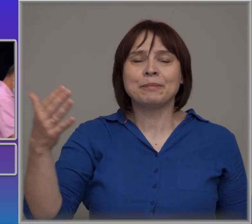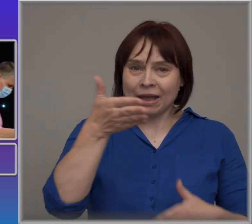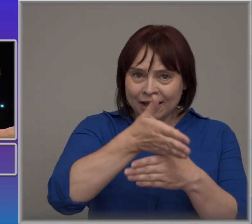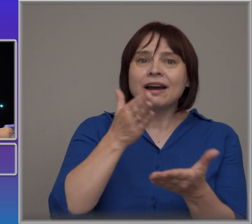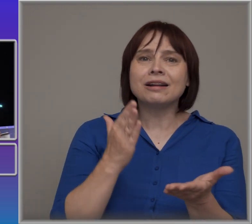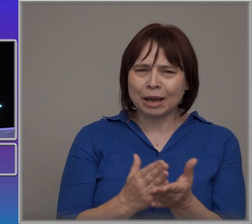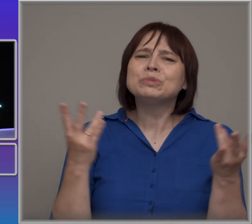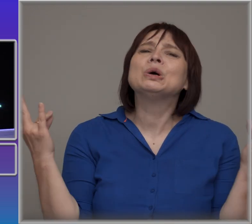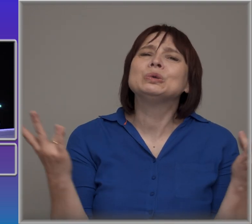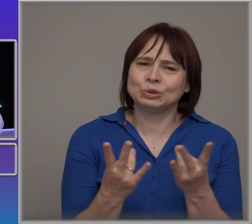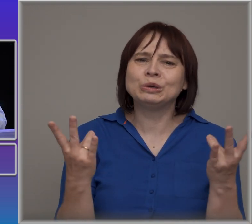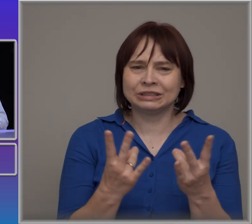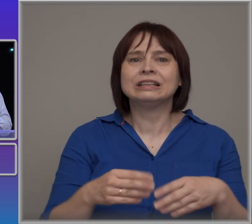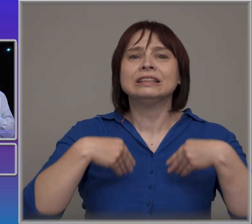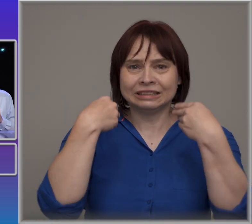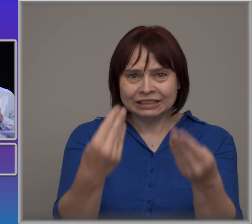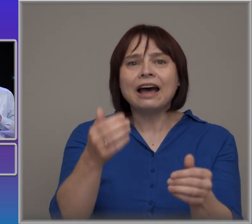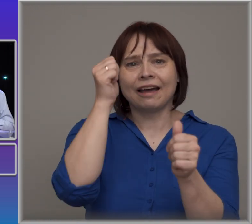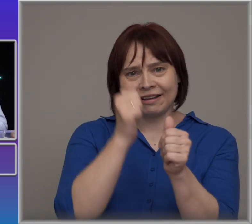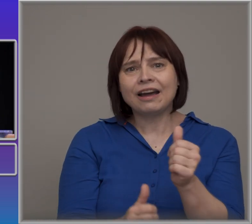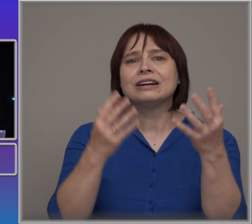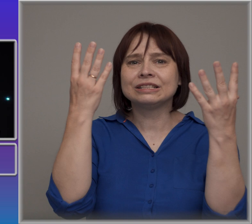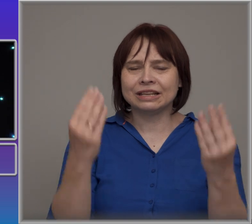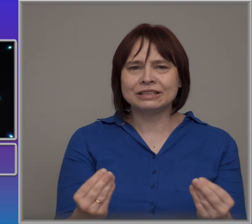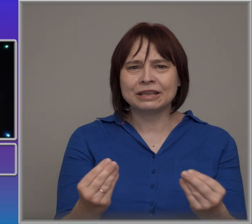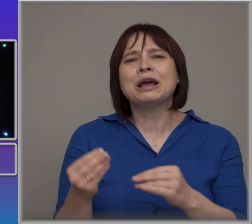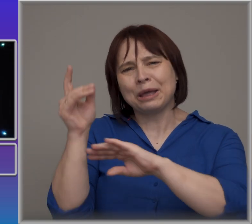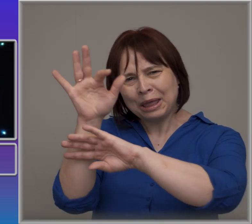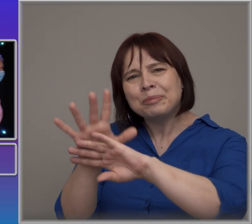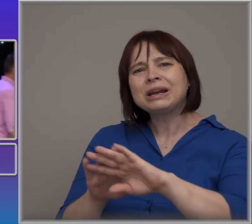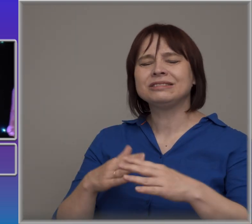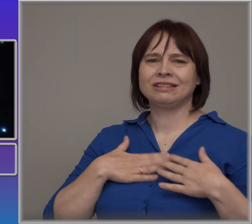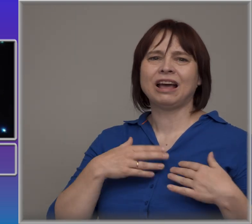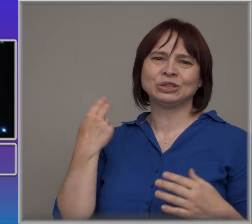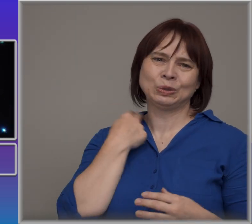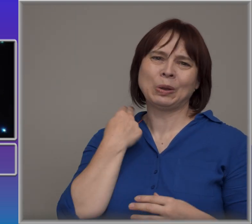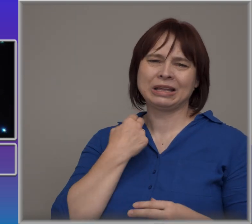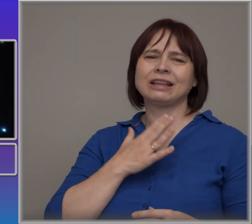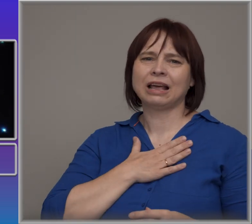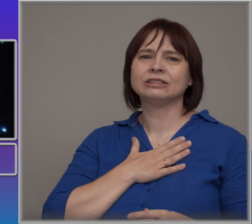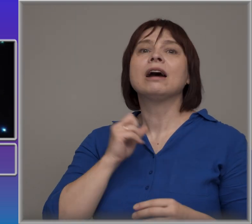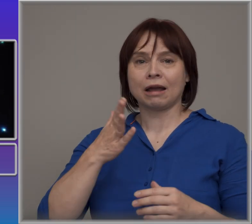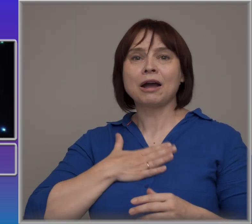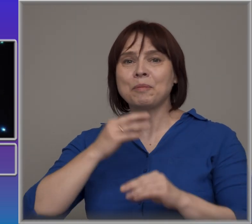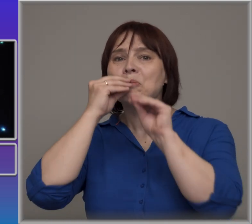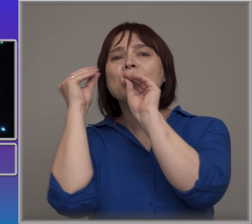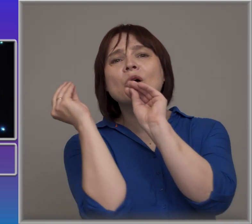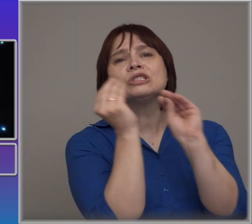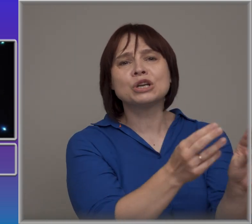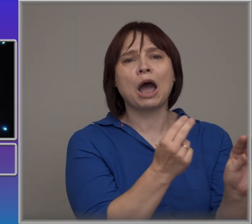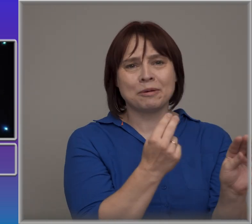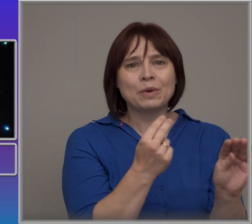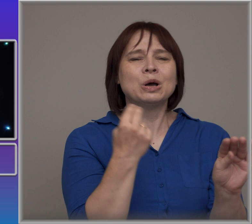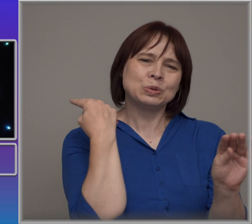Слава Господу! Давайте мы поднимем руки к небесам. Отец наш Небесный, мы благодарим Тебя. Ты сущий